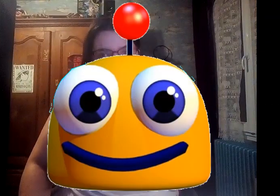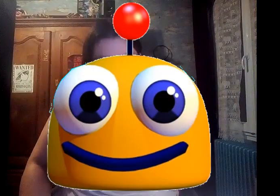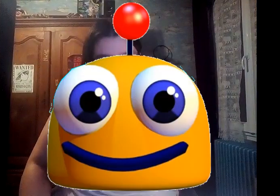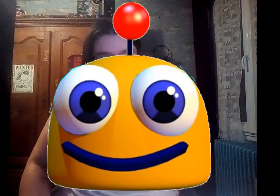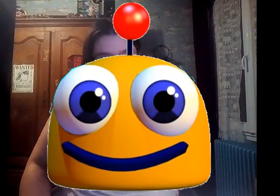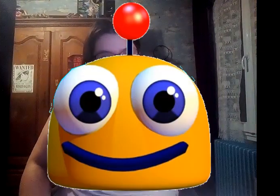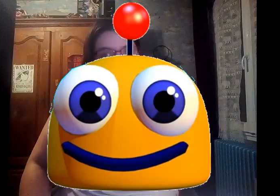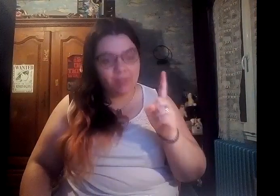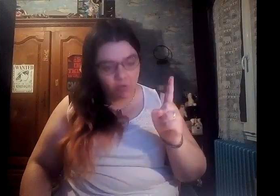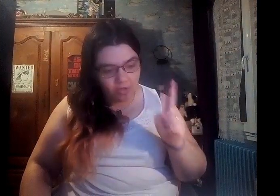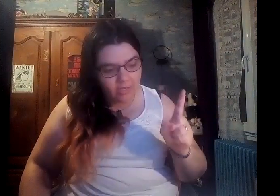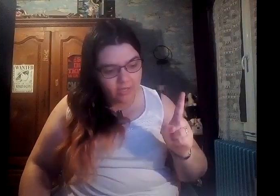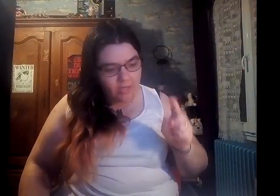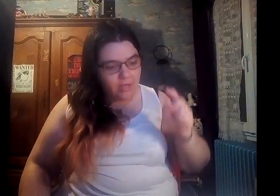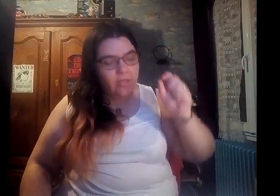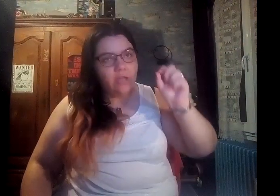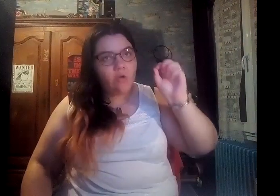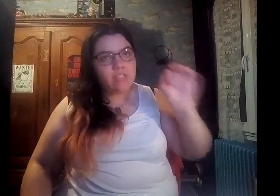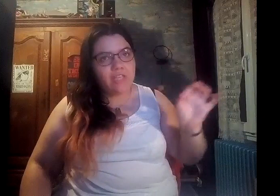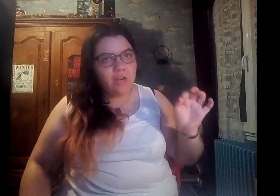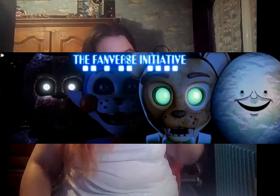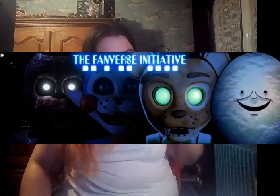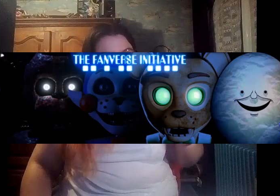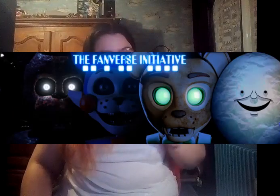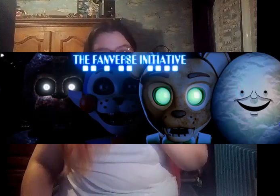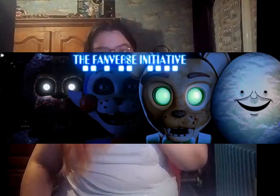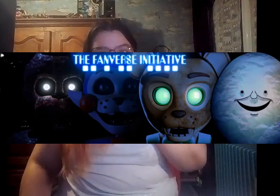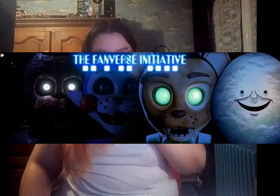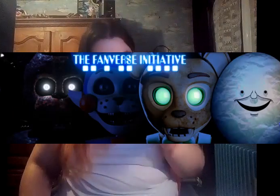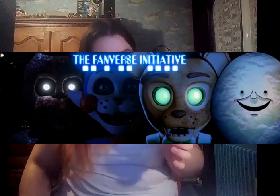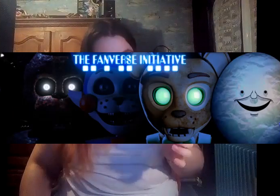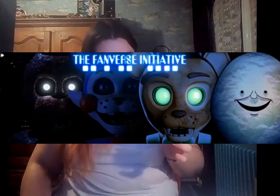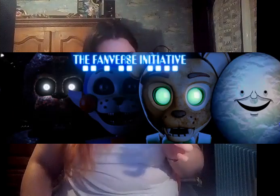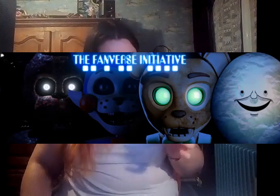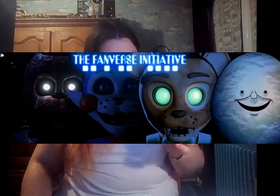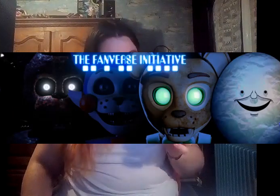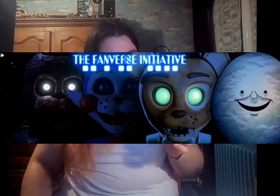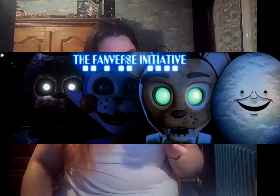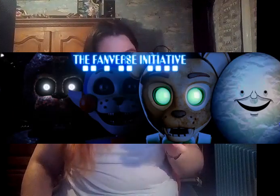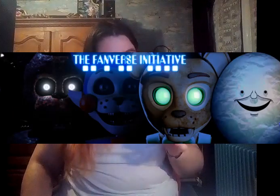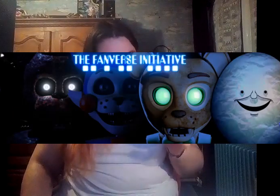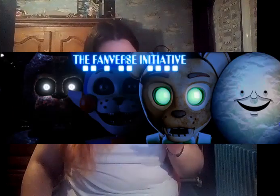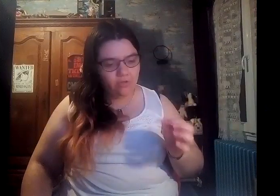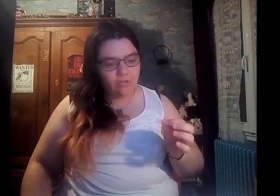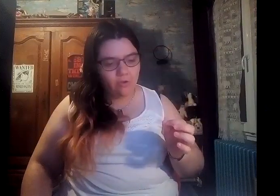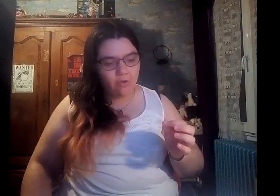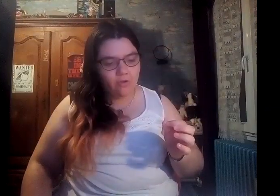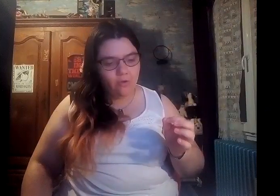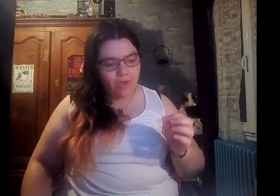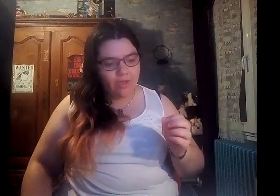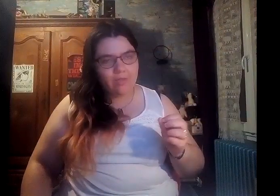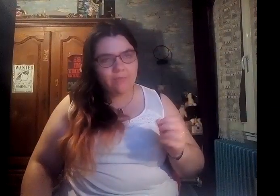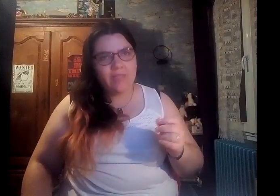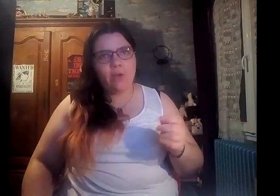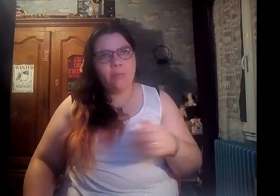si je dis pas de conneries et aussi le fastb initiative dont on n'a pas parlé depuis longtemps d'ailleurs ouais et d'ailleurs peut-être